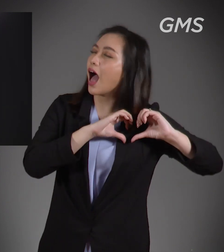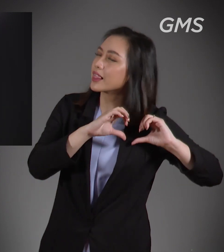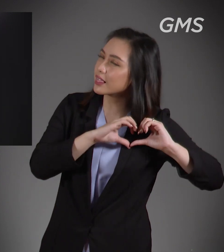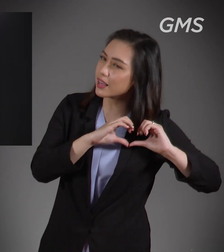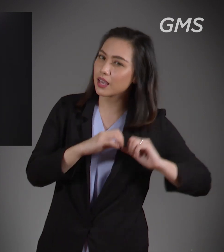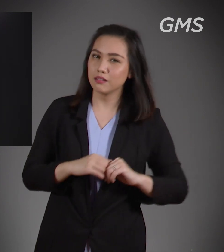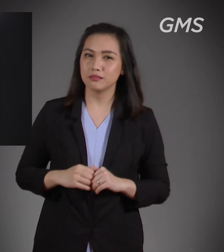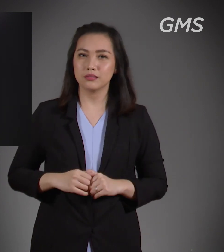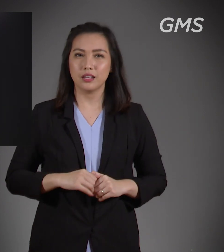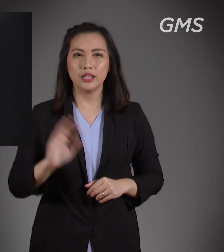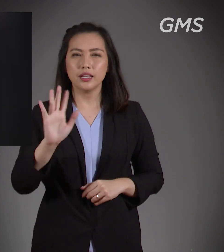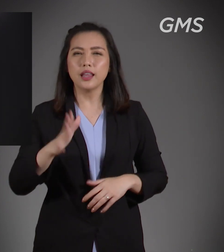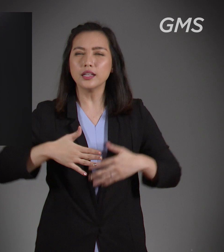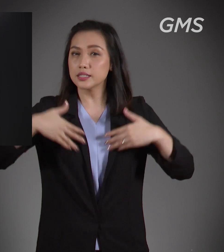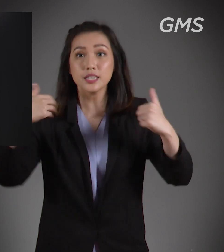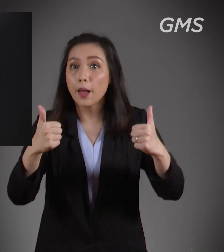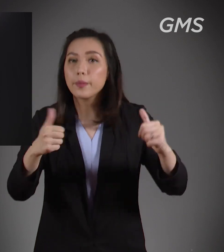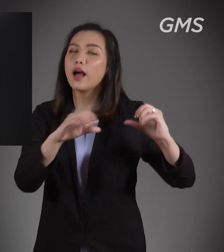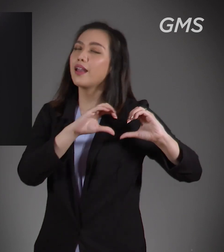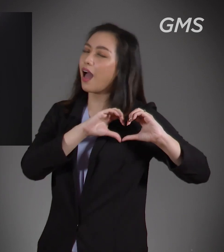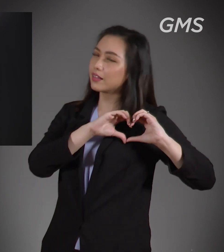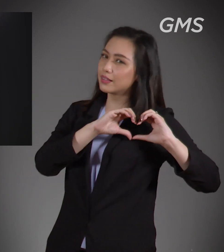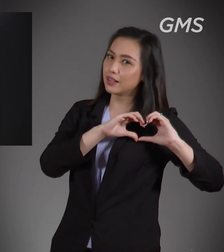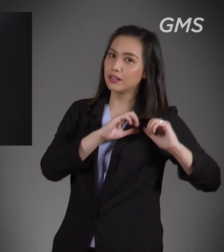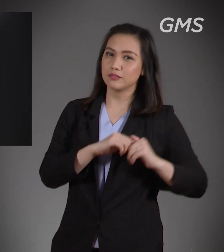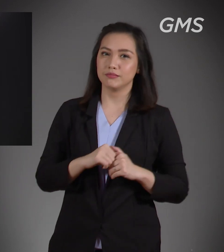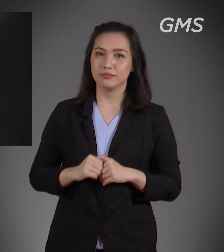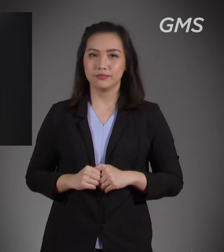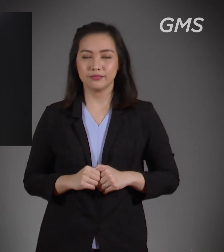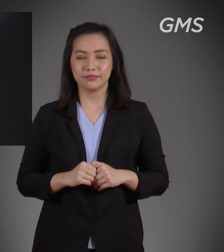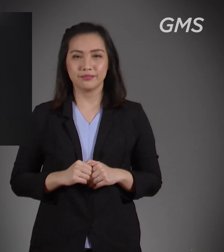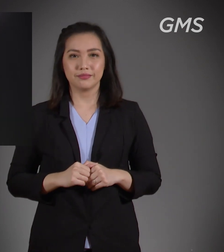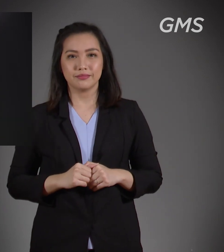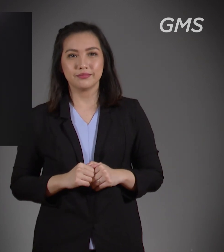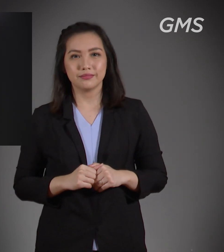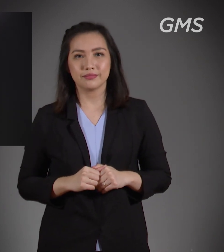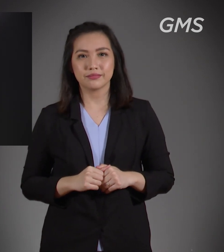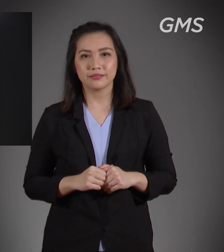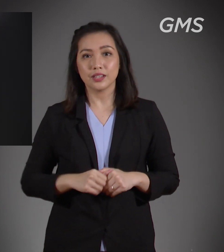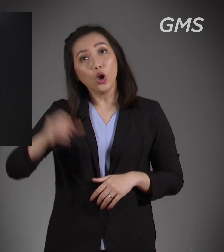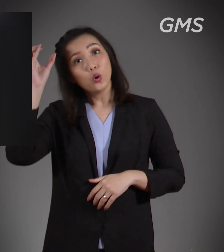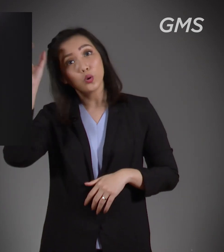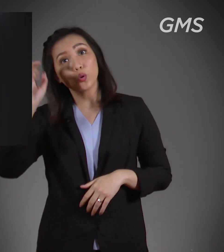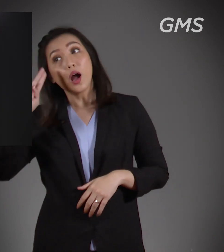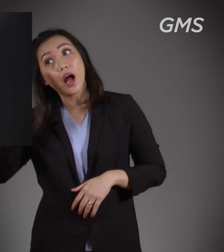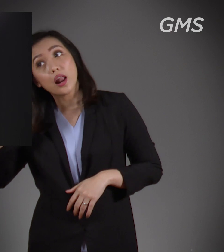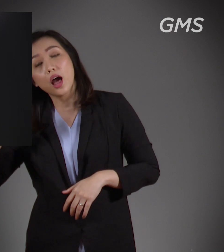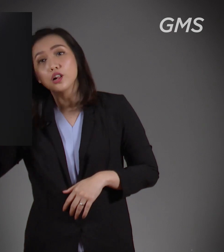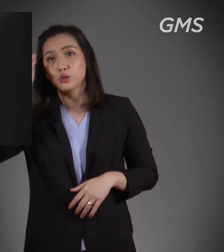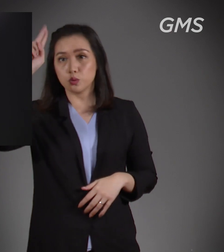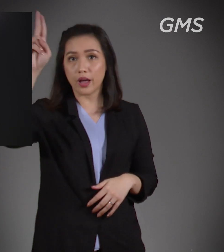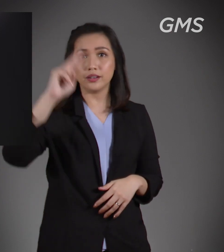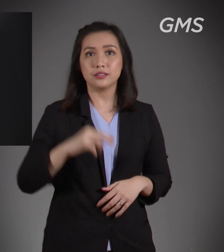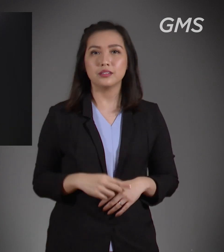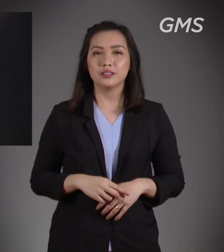pernah mempersiapkan hati. Itu yang membuat Tuhan berkata, ini raja jahat. Untuk perkara-perkara Tuhan dalam hidupnya.